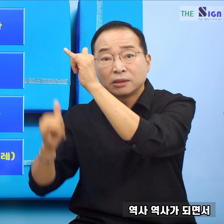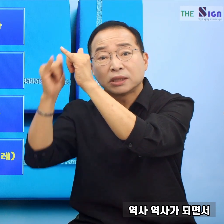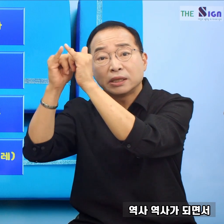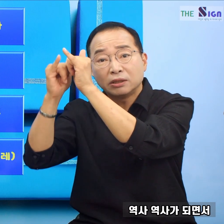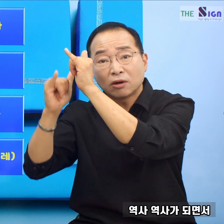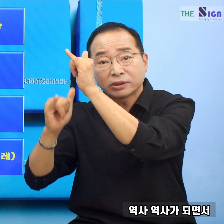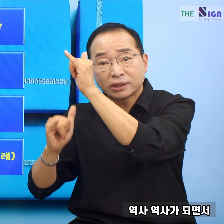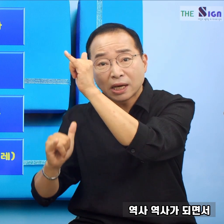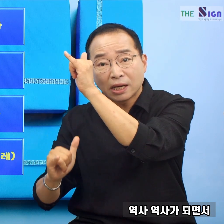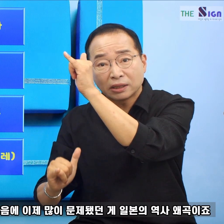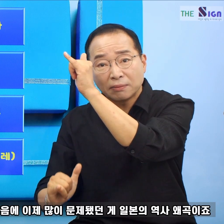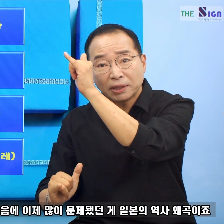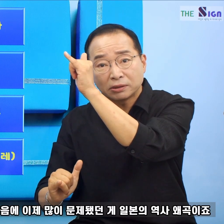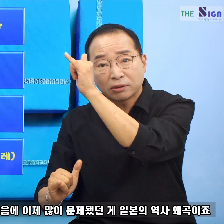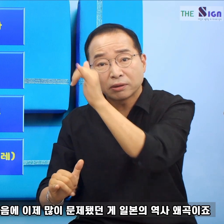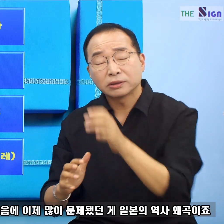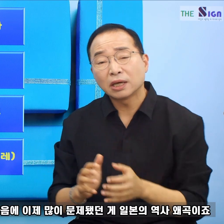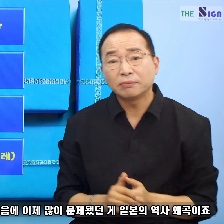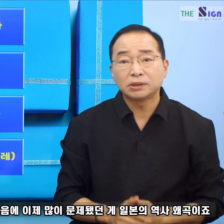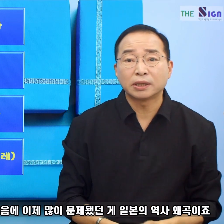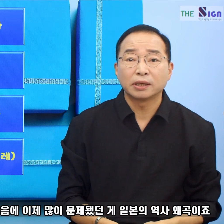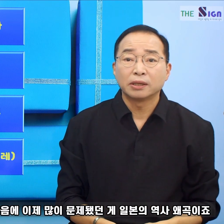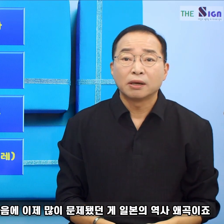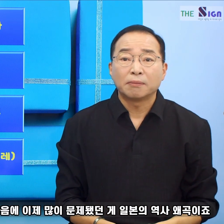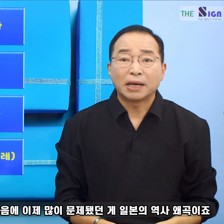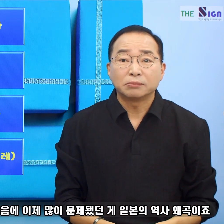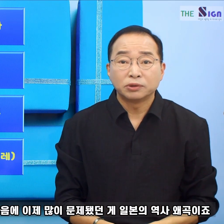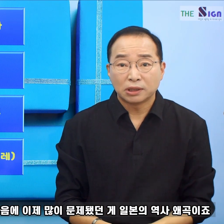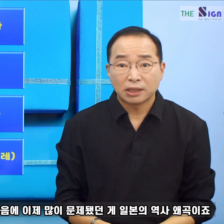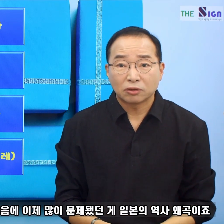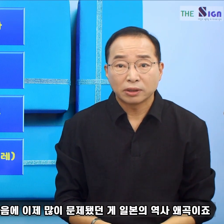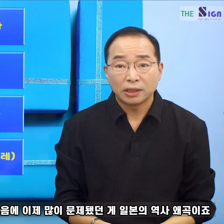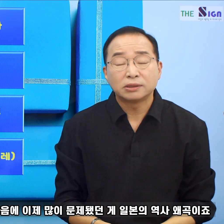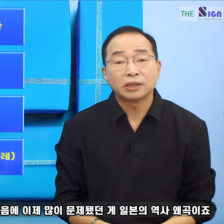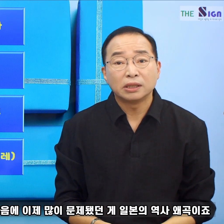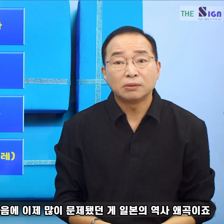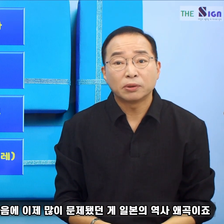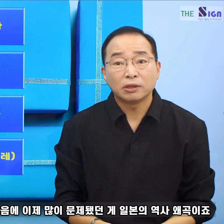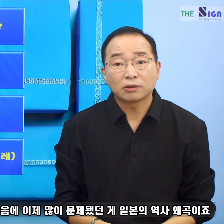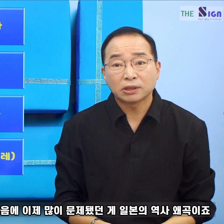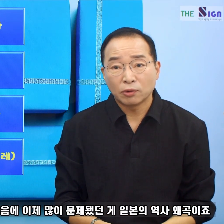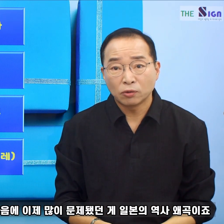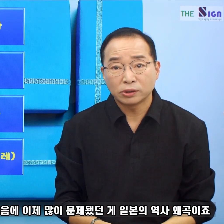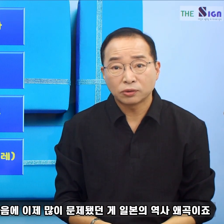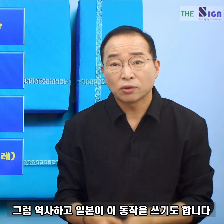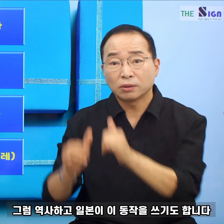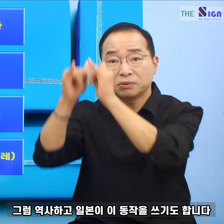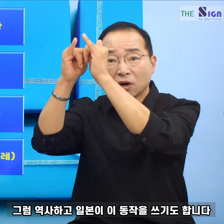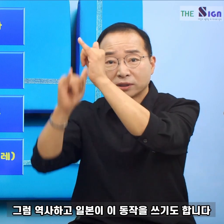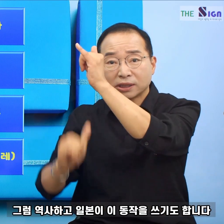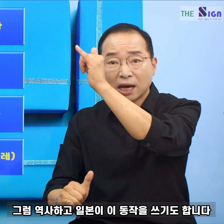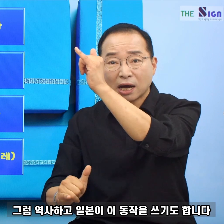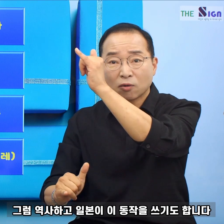자, 역사가 되면서 그 다음 이제 많이 문제됐던 게 이제 일본의 역사 왜곡이죠. 그럼